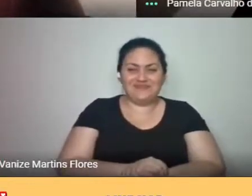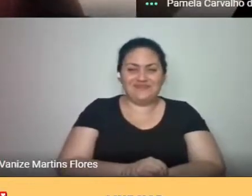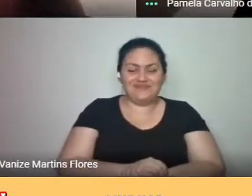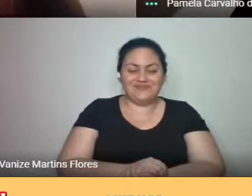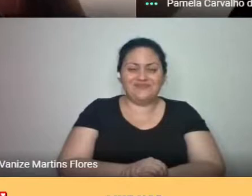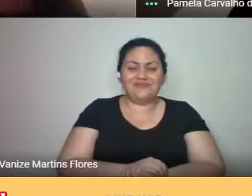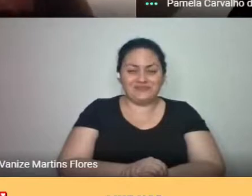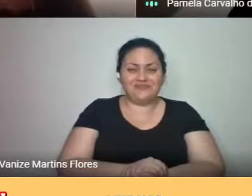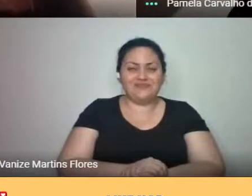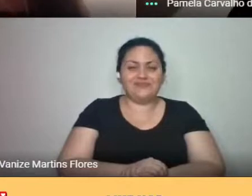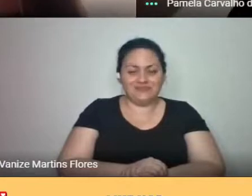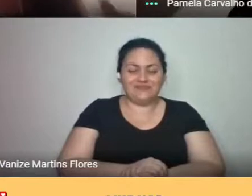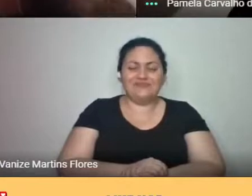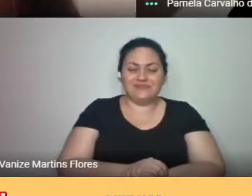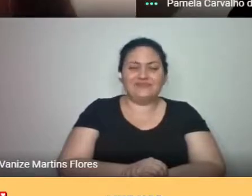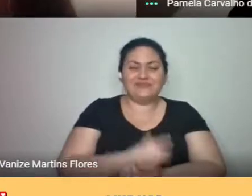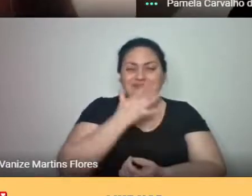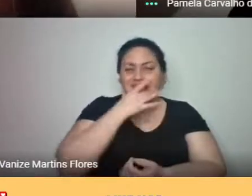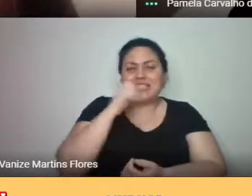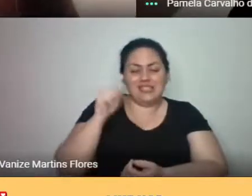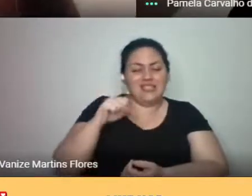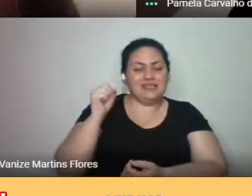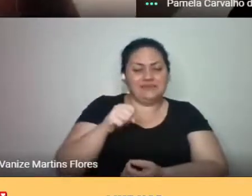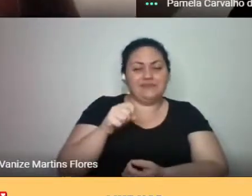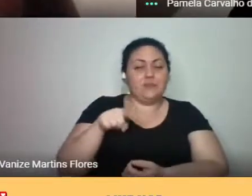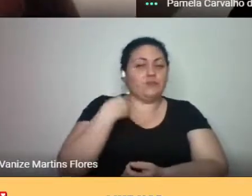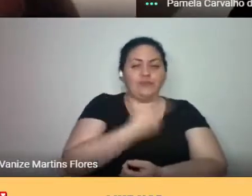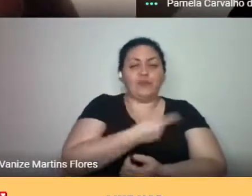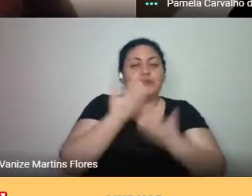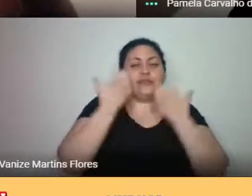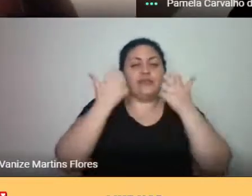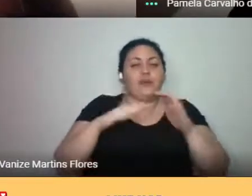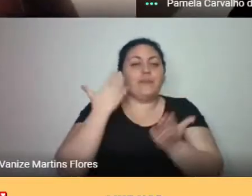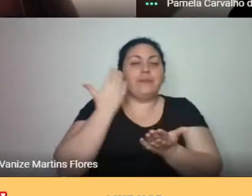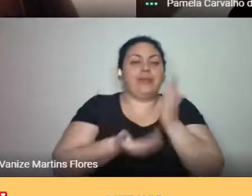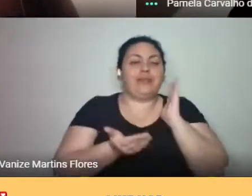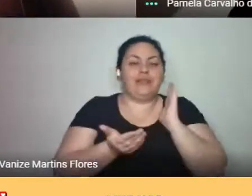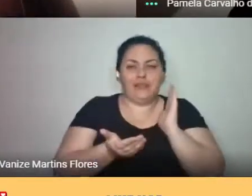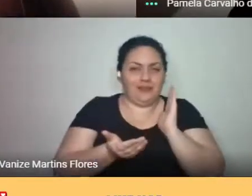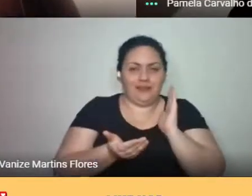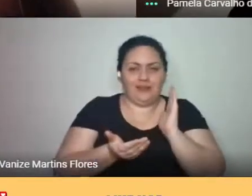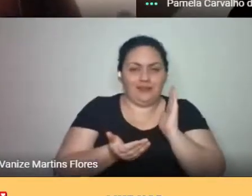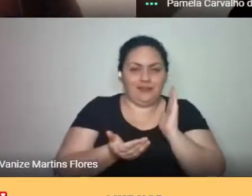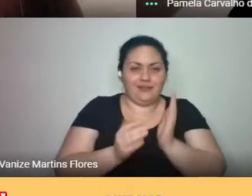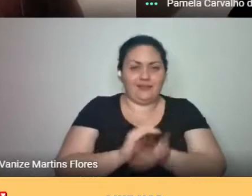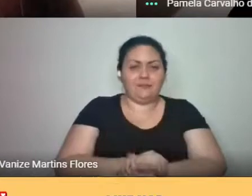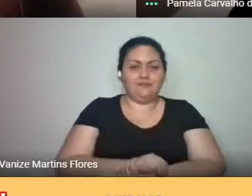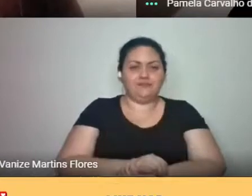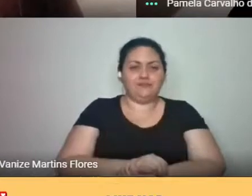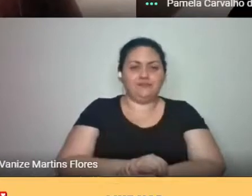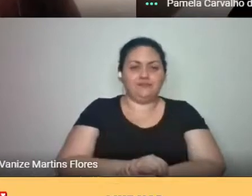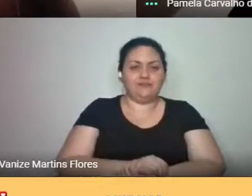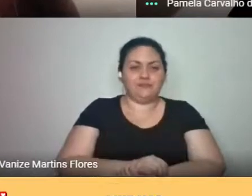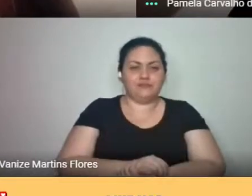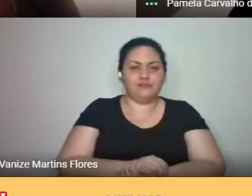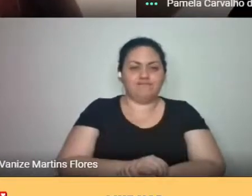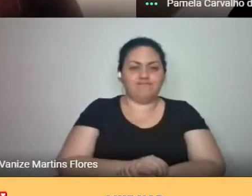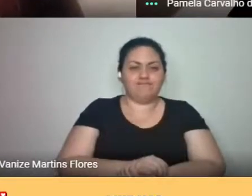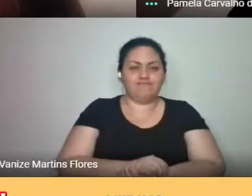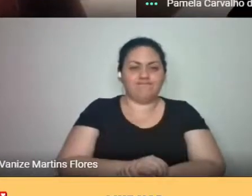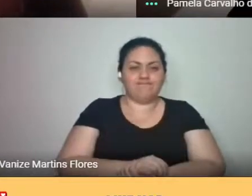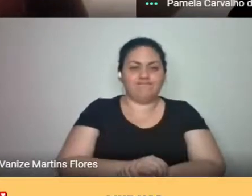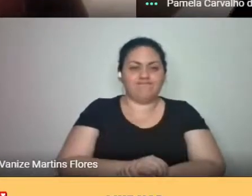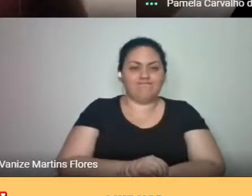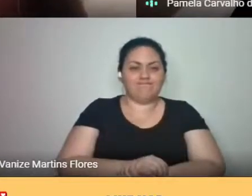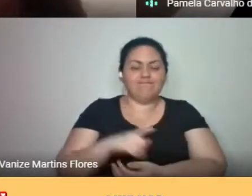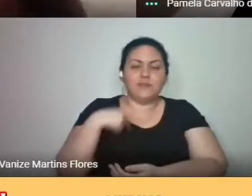Acho que sim, Pamela. Acho que a gente nunca quer perder nada, né? A gente sempre quer estar a par de tudo, porque nesse momento